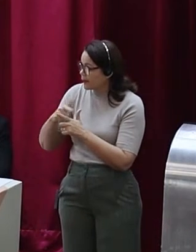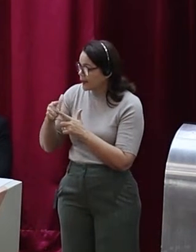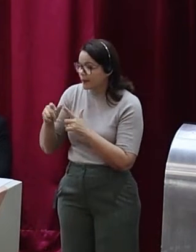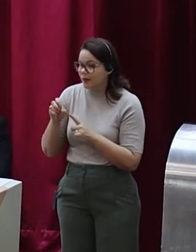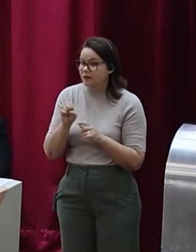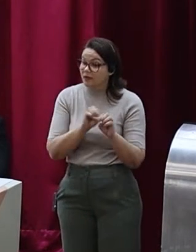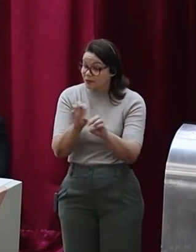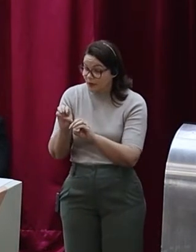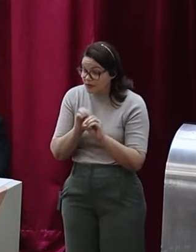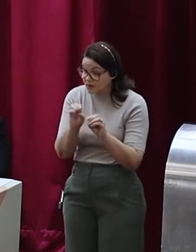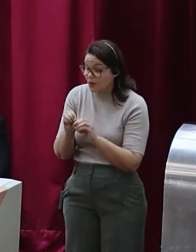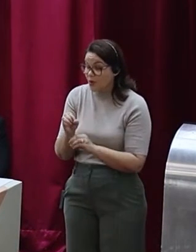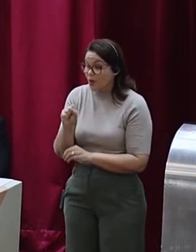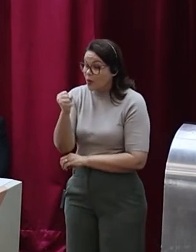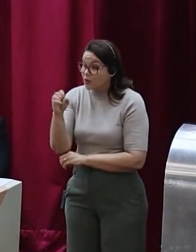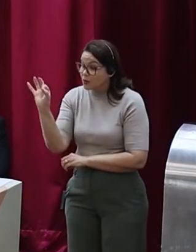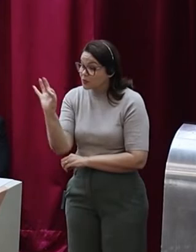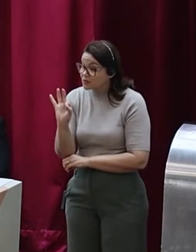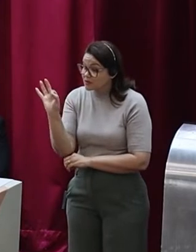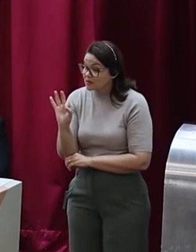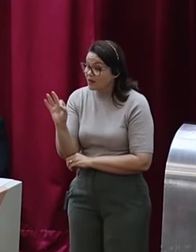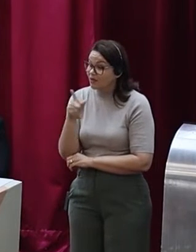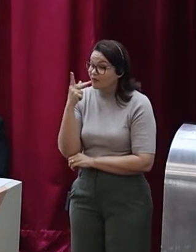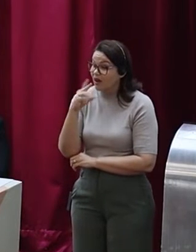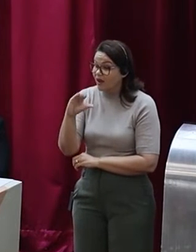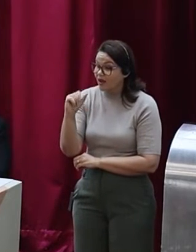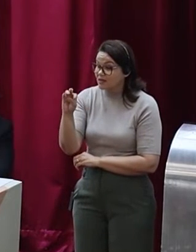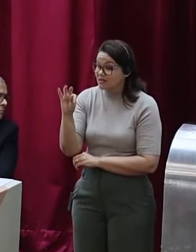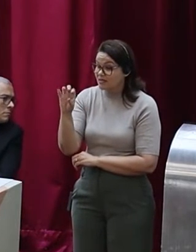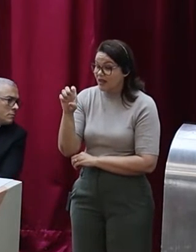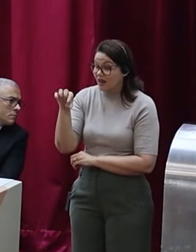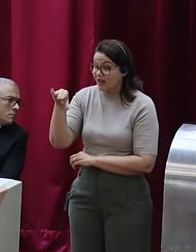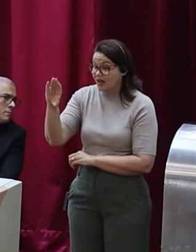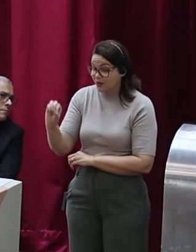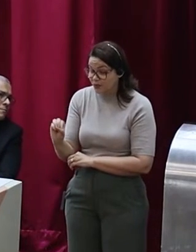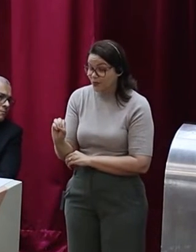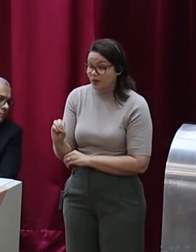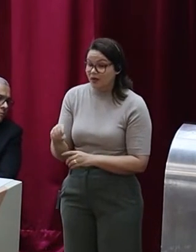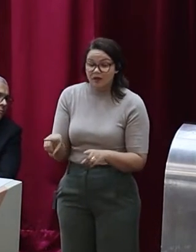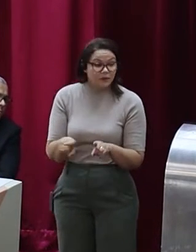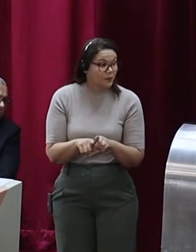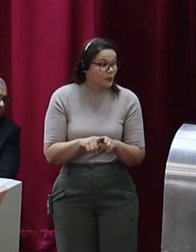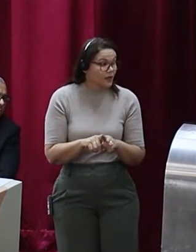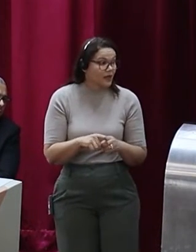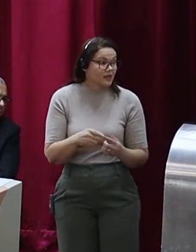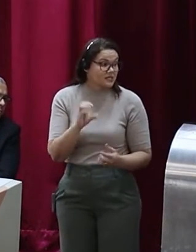hablantes 8%, con carreras universitarias 0% y castellano hablantes